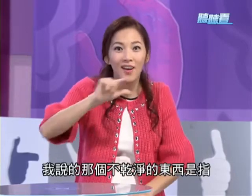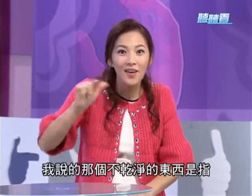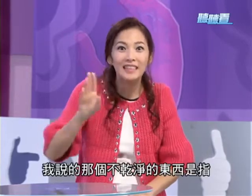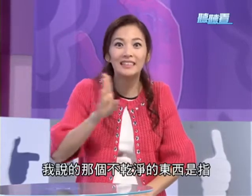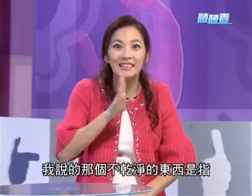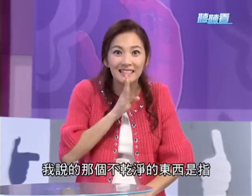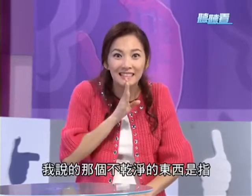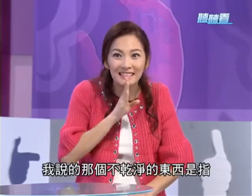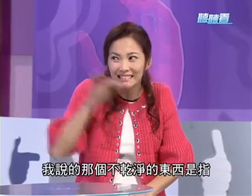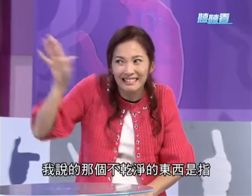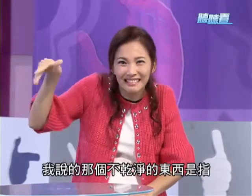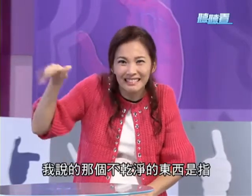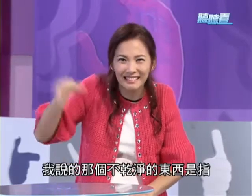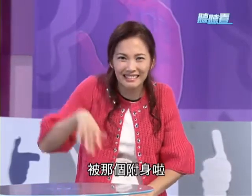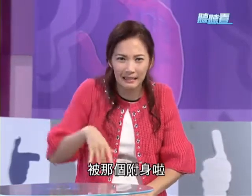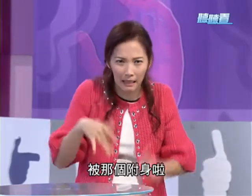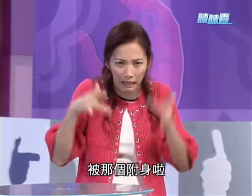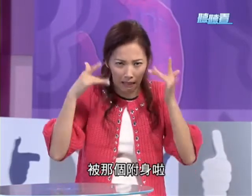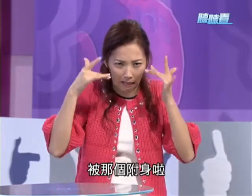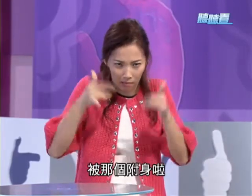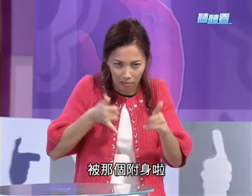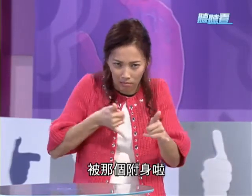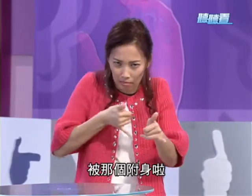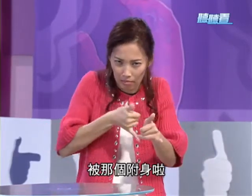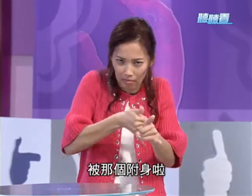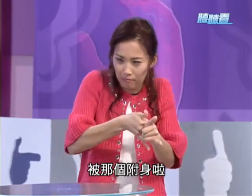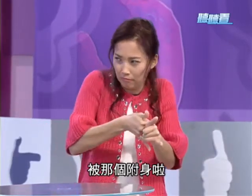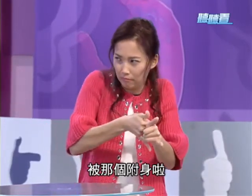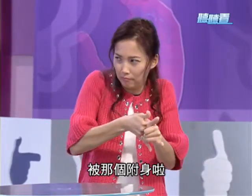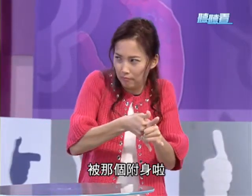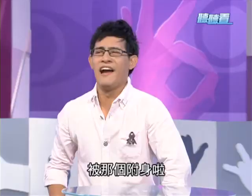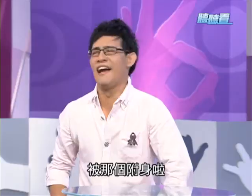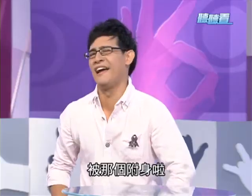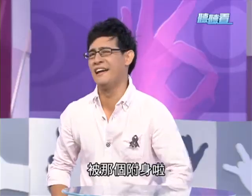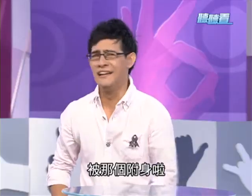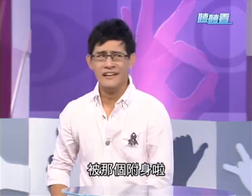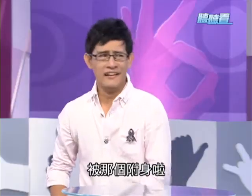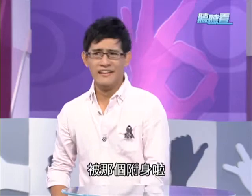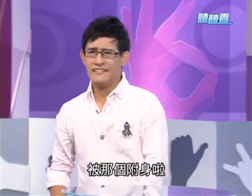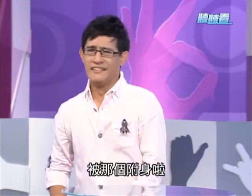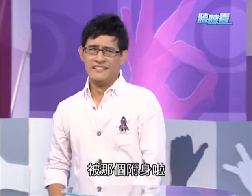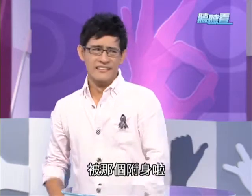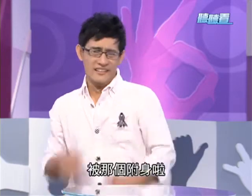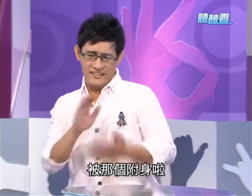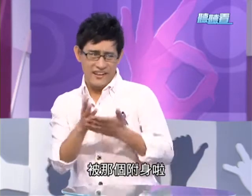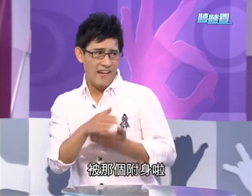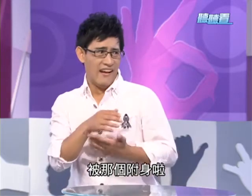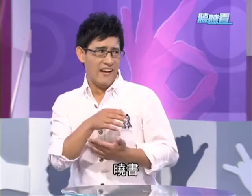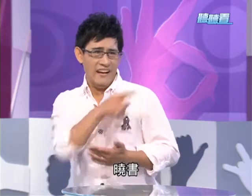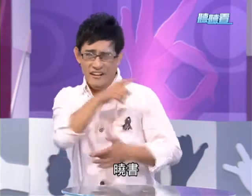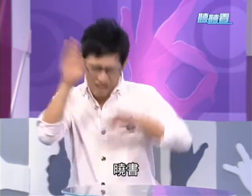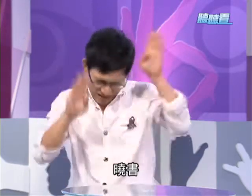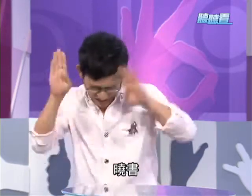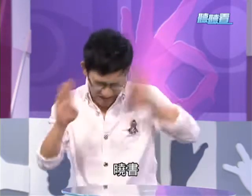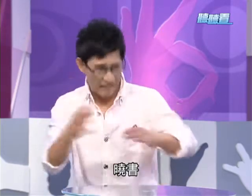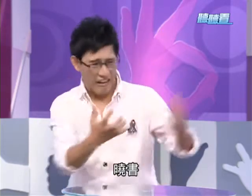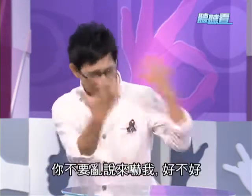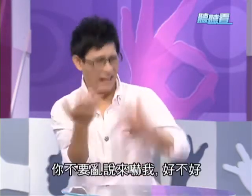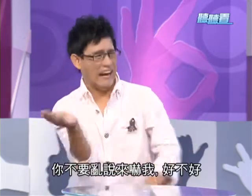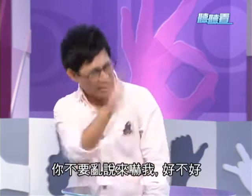是指被那个附身啦。 哎呀，哎，小叔，你不要乱说来